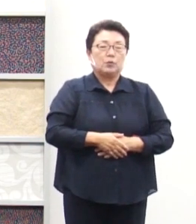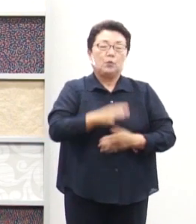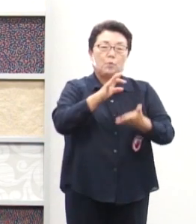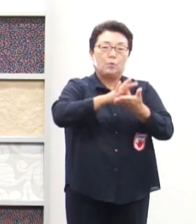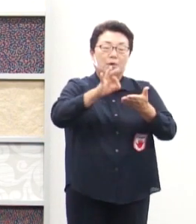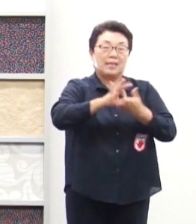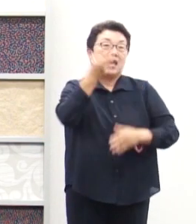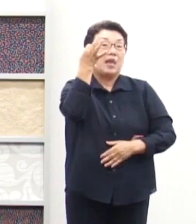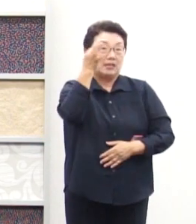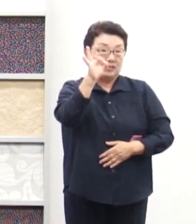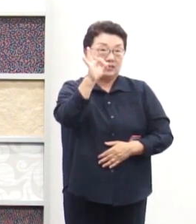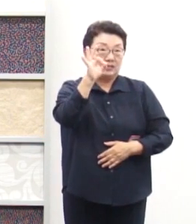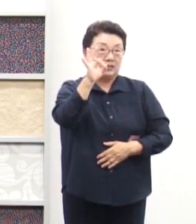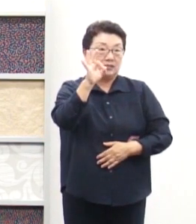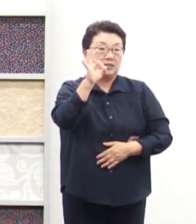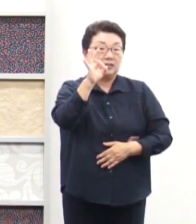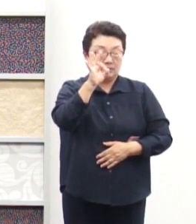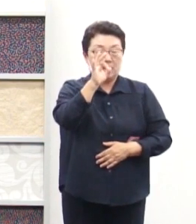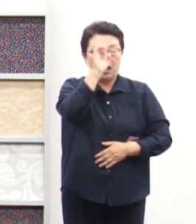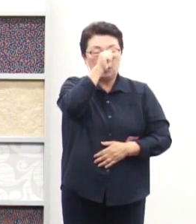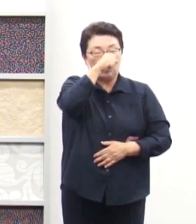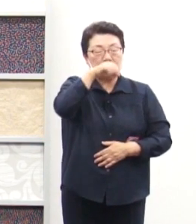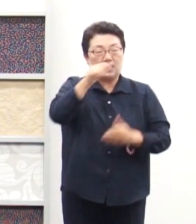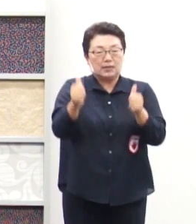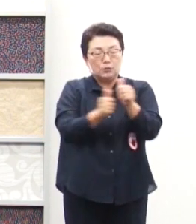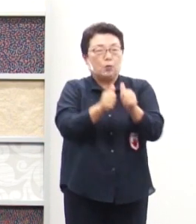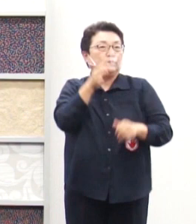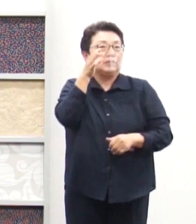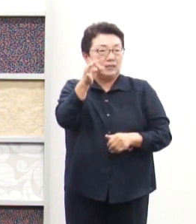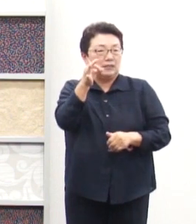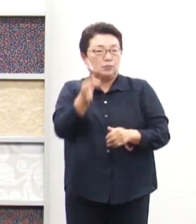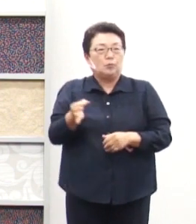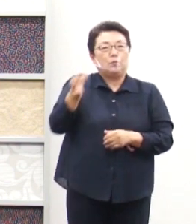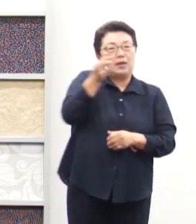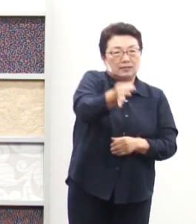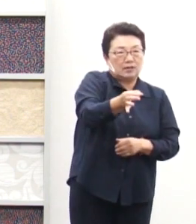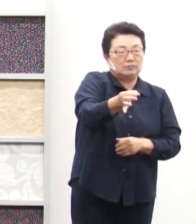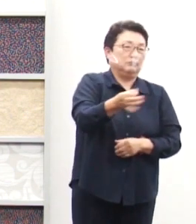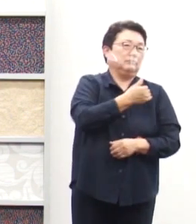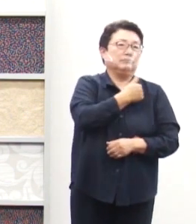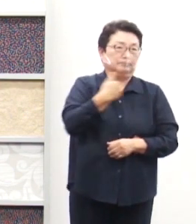費につきましては、本年度分の予備費を活用して対応しておきます。